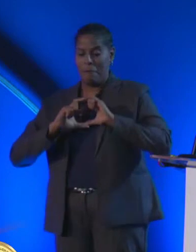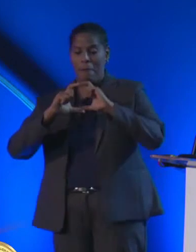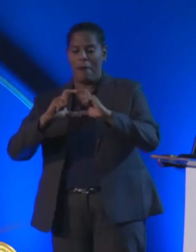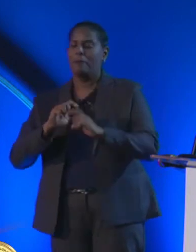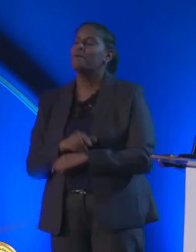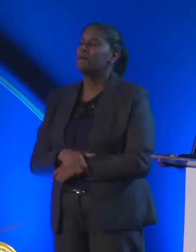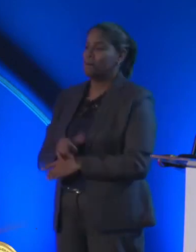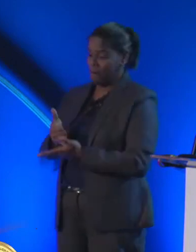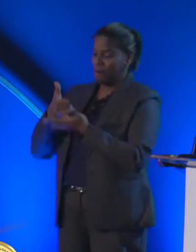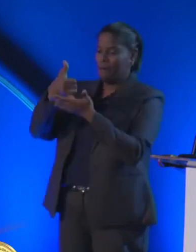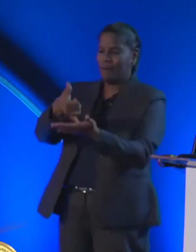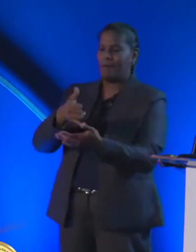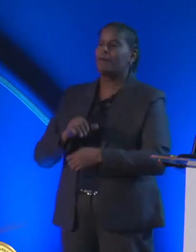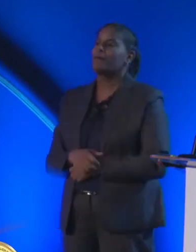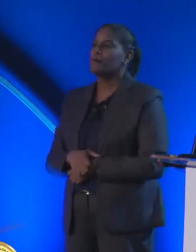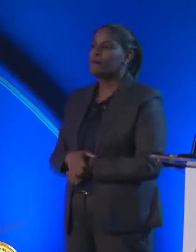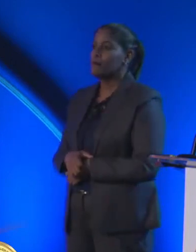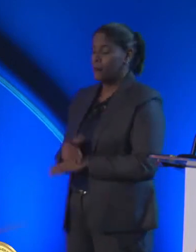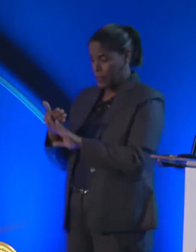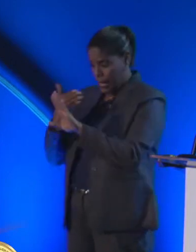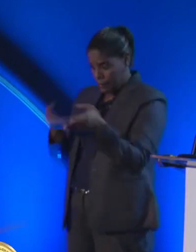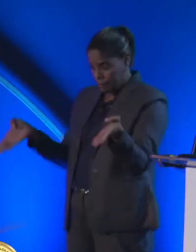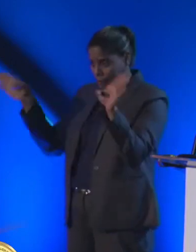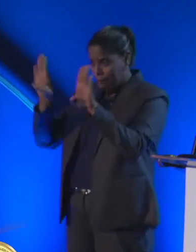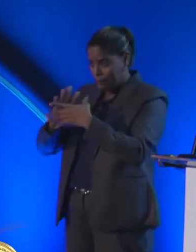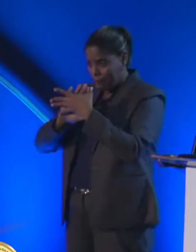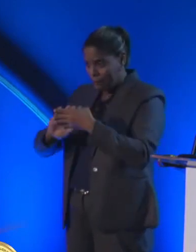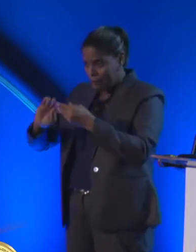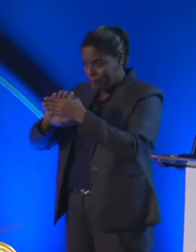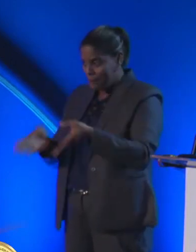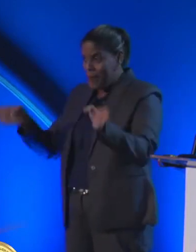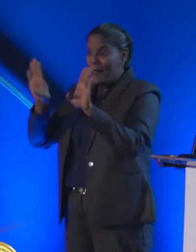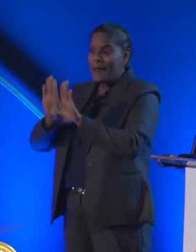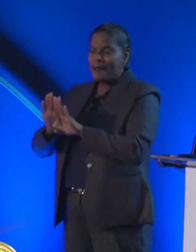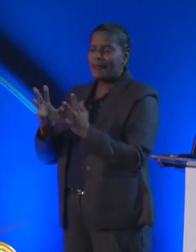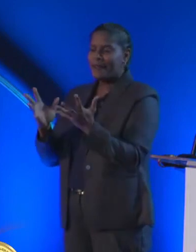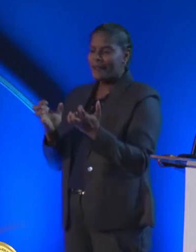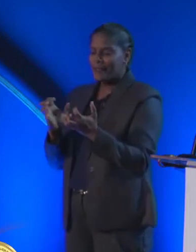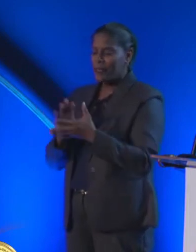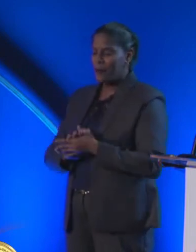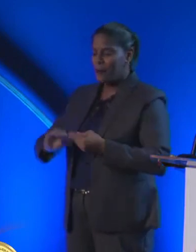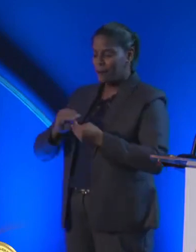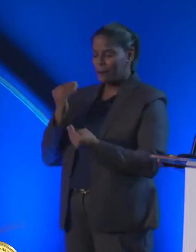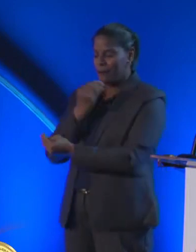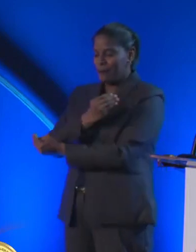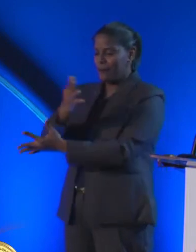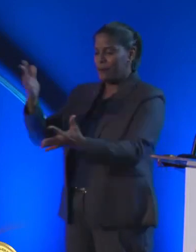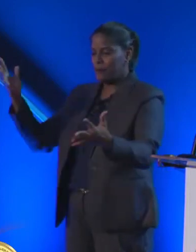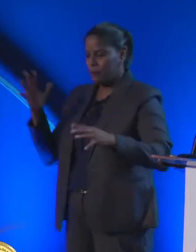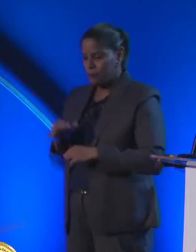decoración antes de concluir estas palabras quiero darle un breve mensaje a